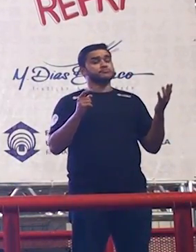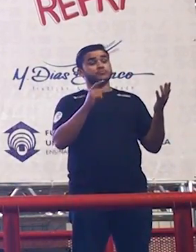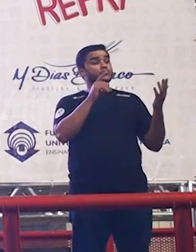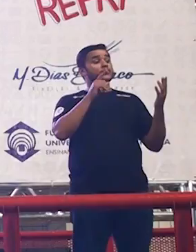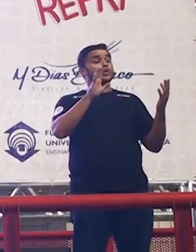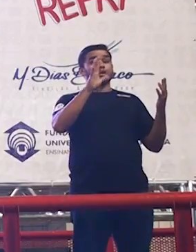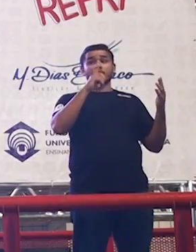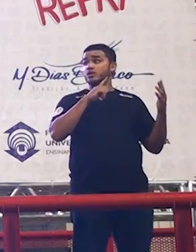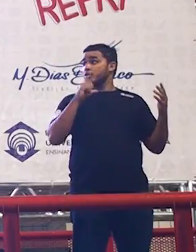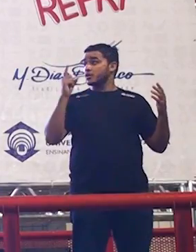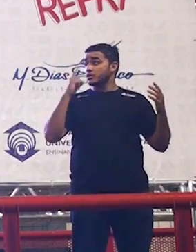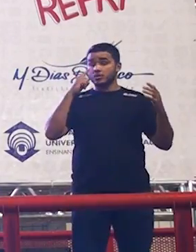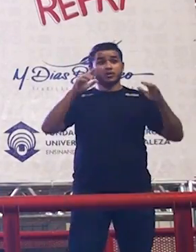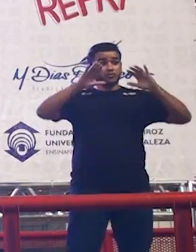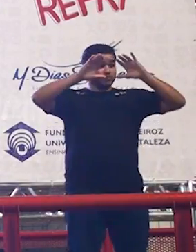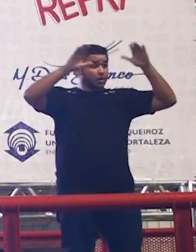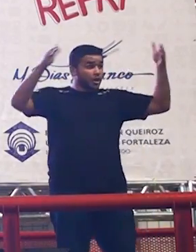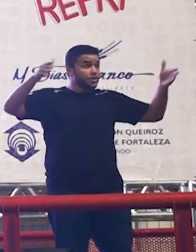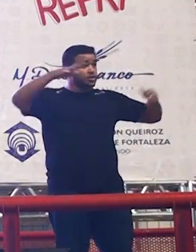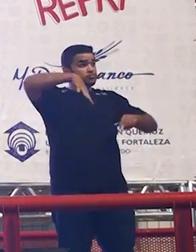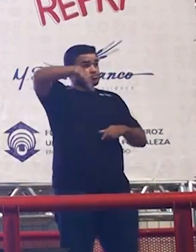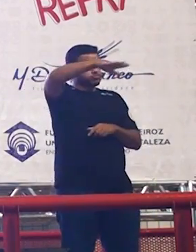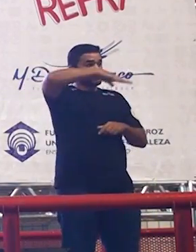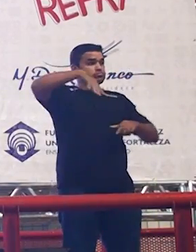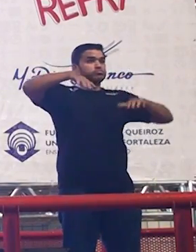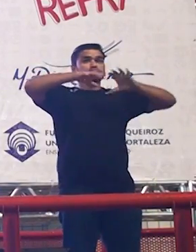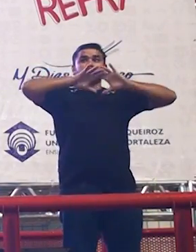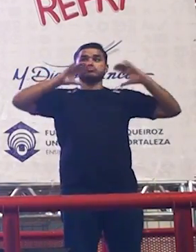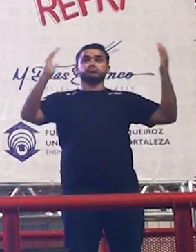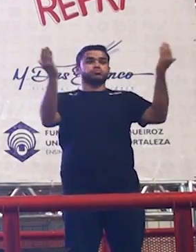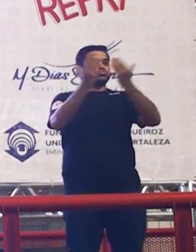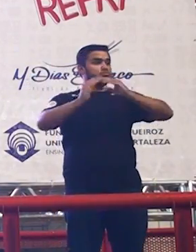que o limite desse ginásio